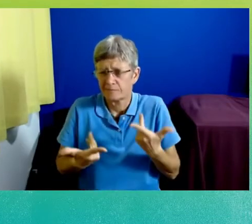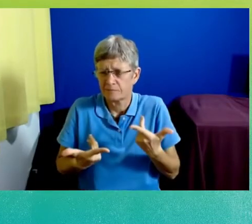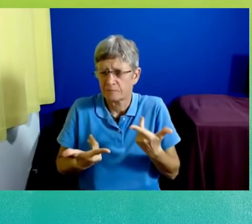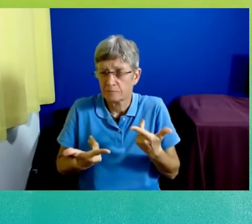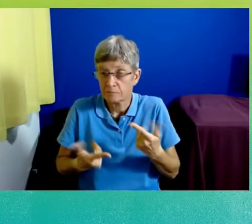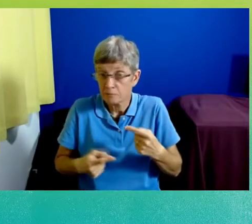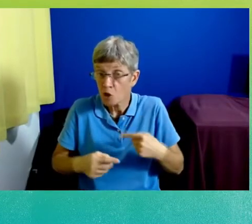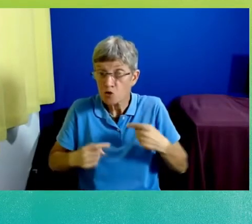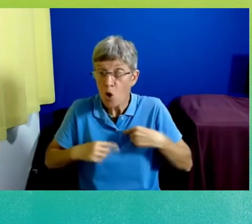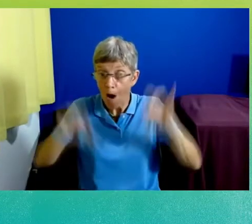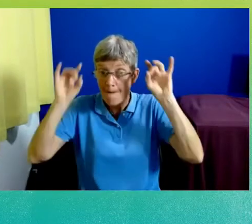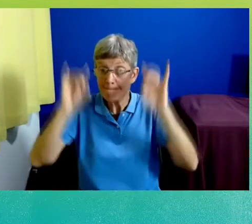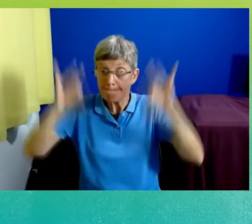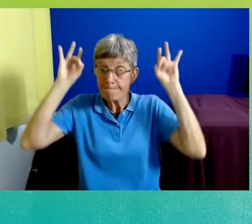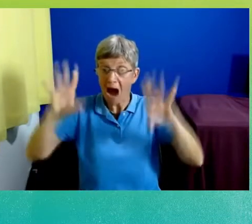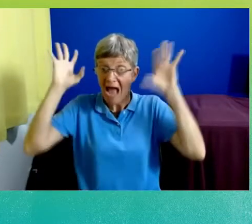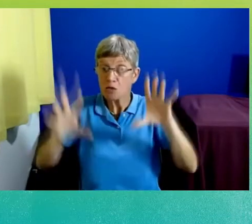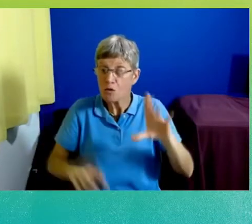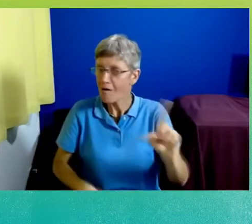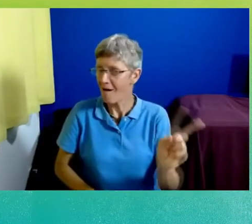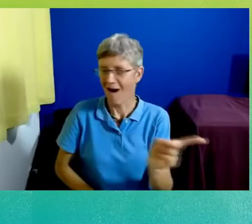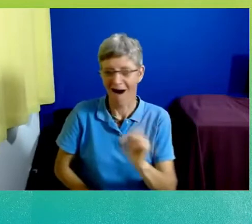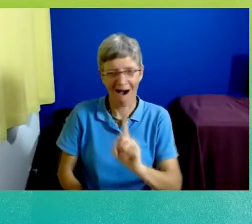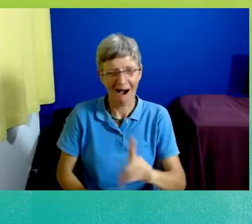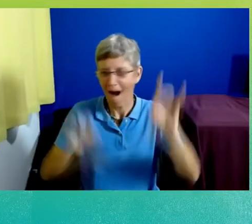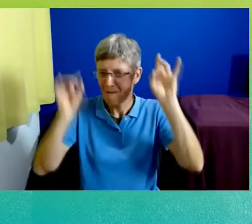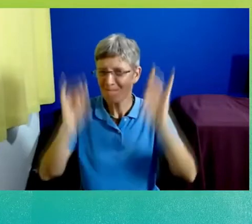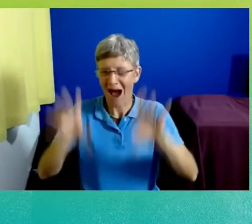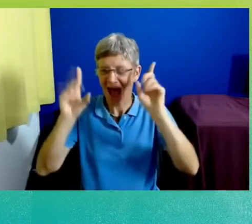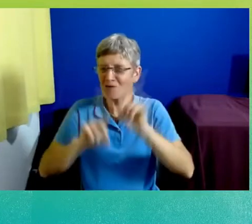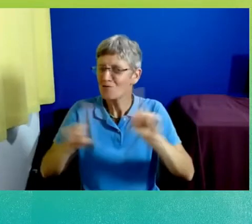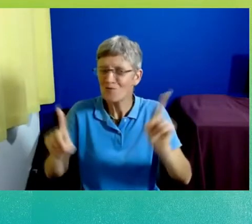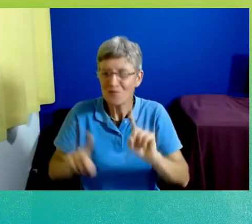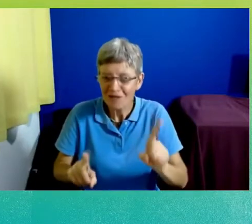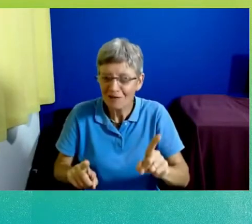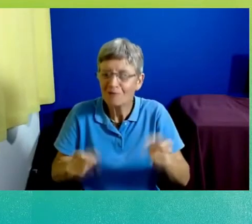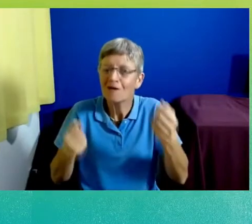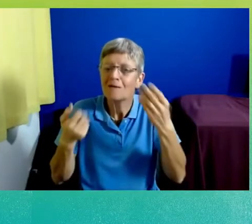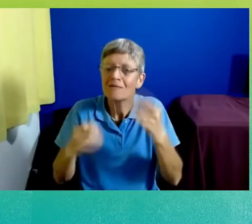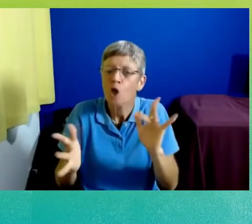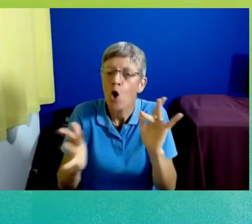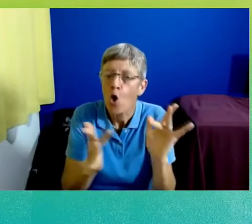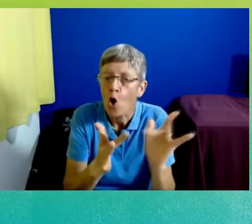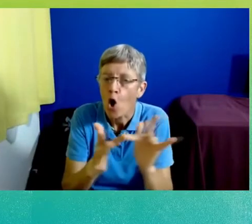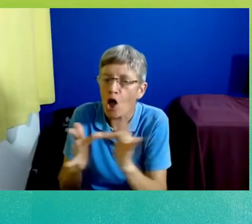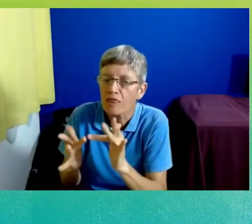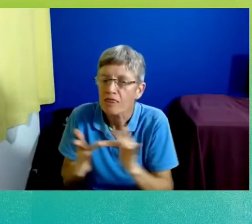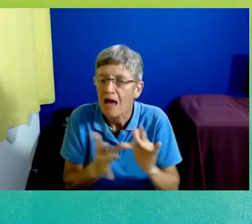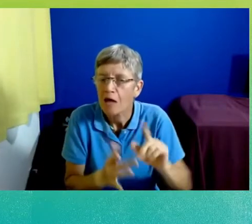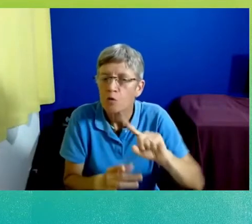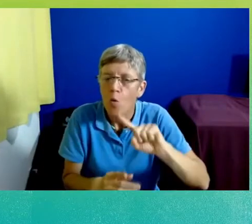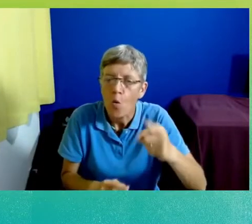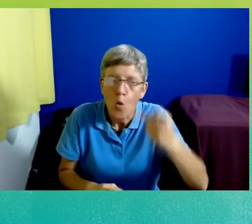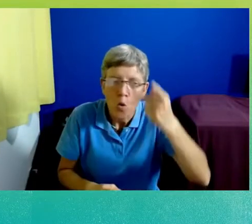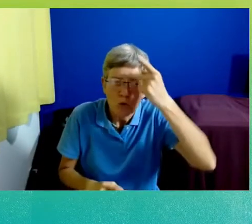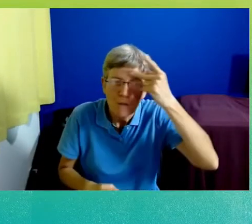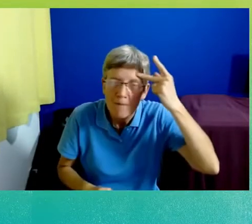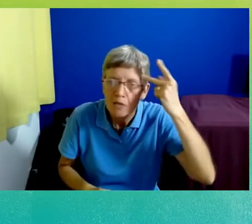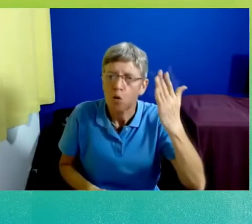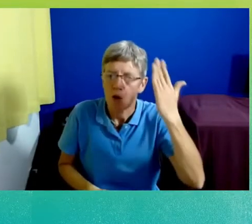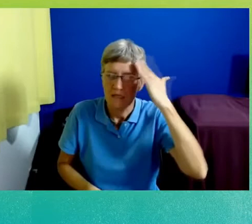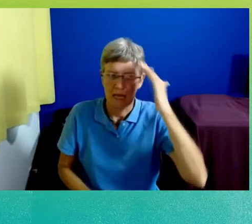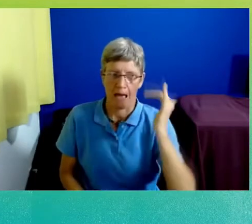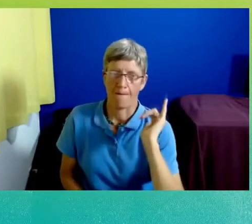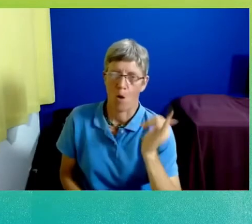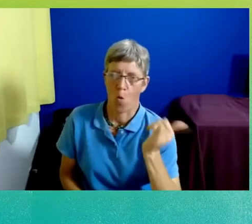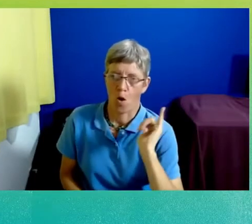que está contando ali, a expressão que está sendo feita. Então, não é só para pessoa com deficiência,